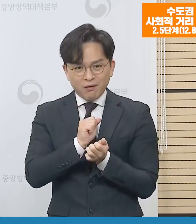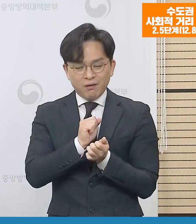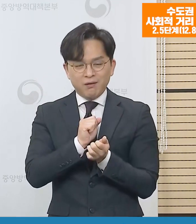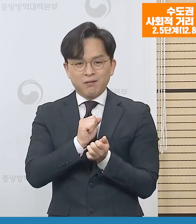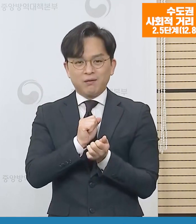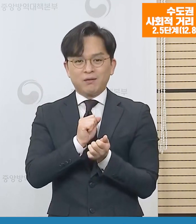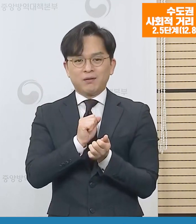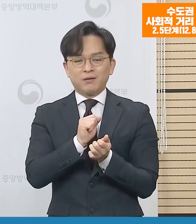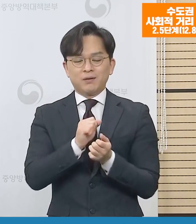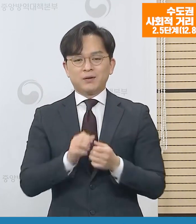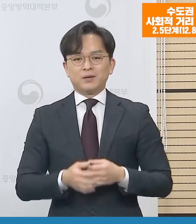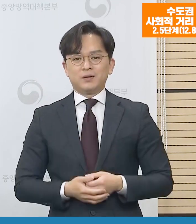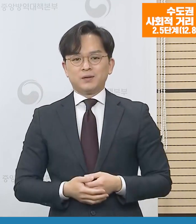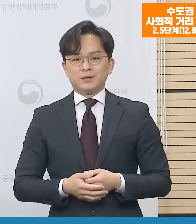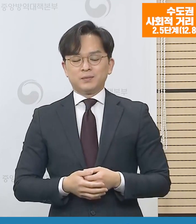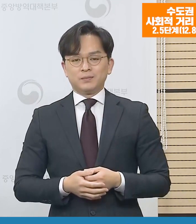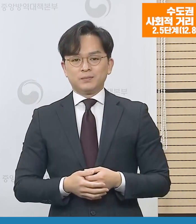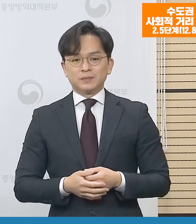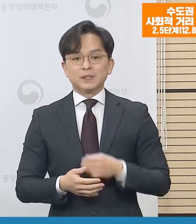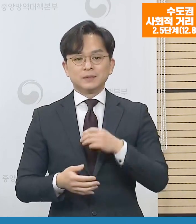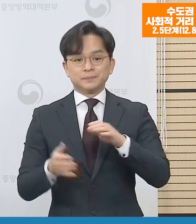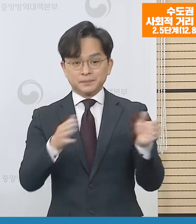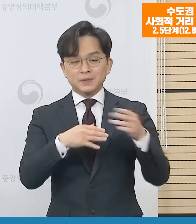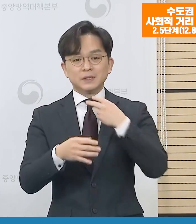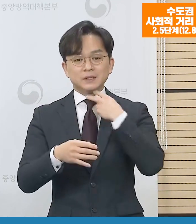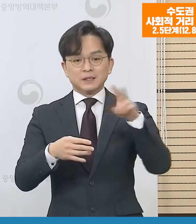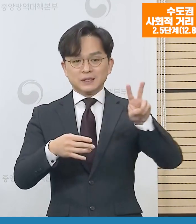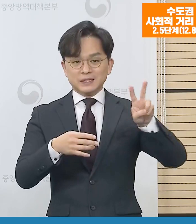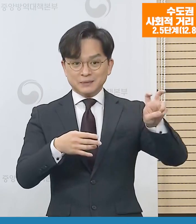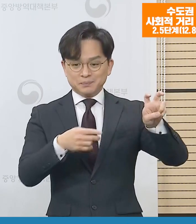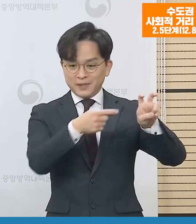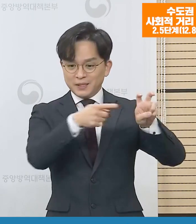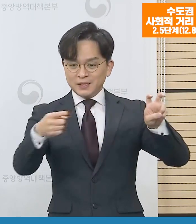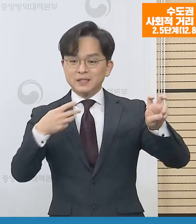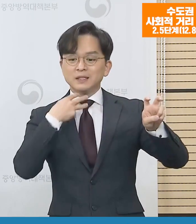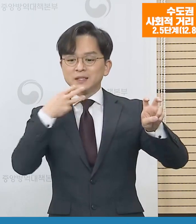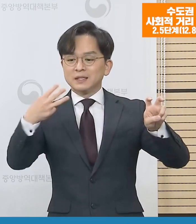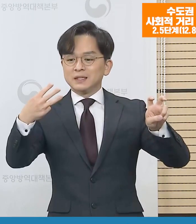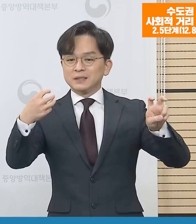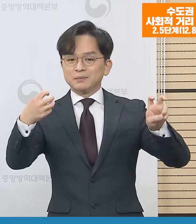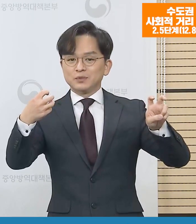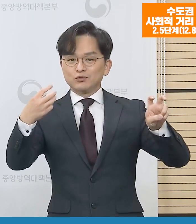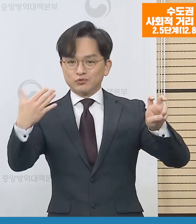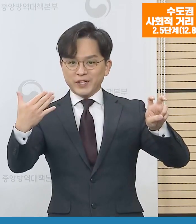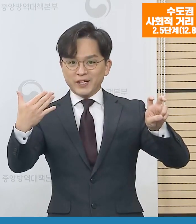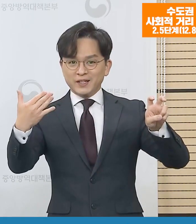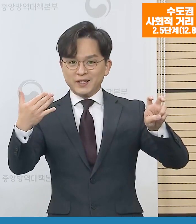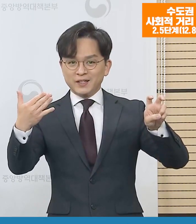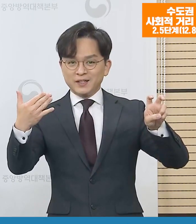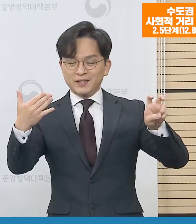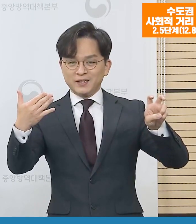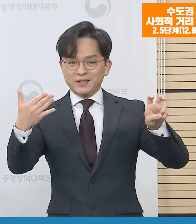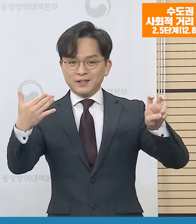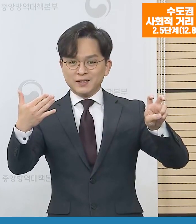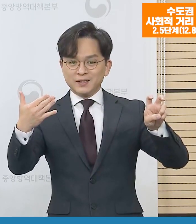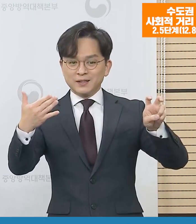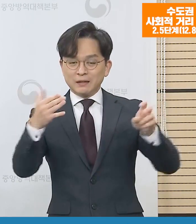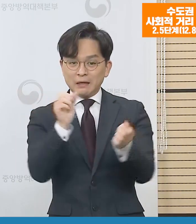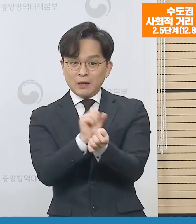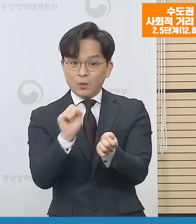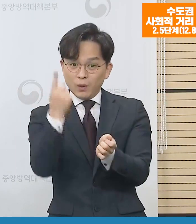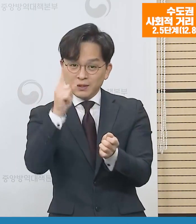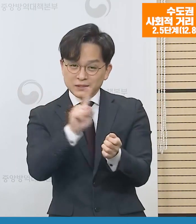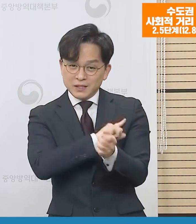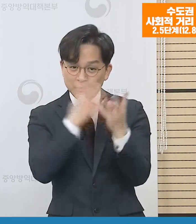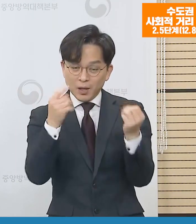두 번째로 많았습니다. 20대에서 39세, 20, 30대인 경우에는 가족 지인 모임이